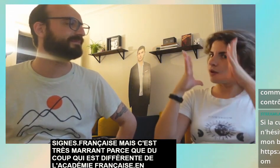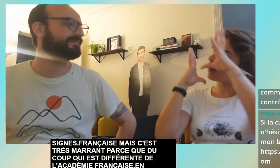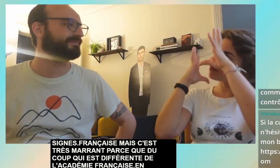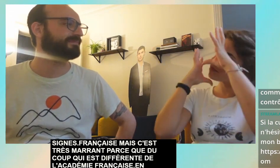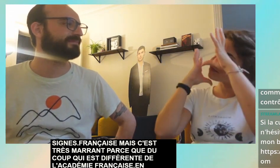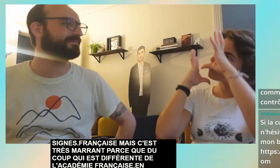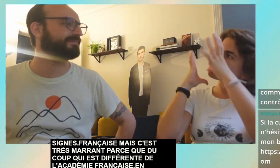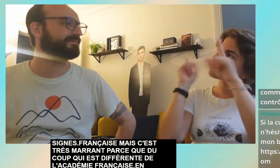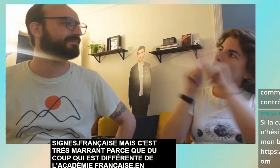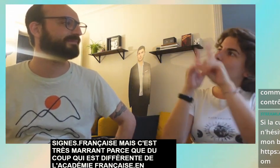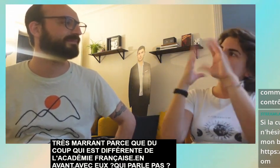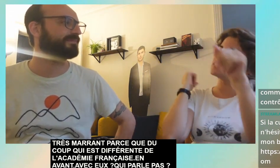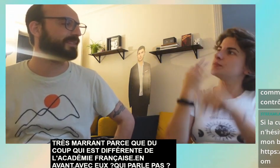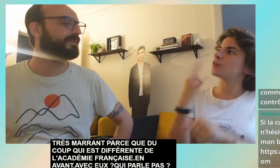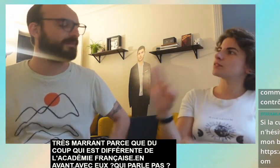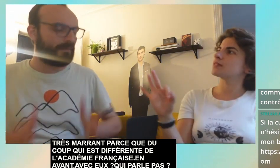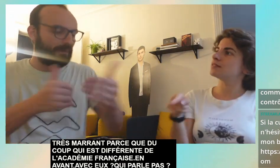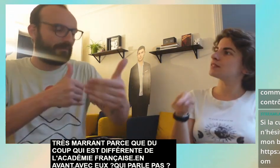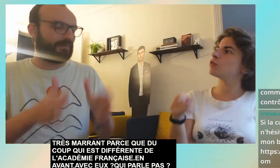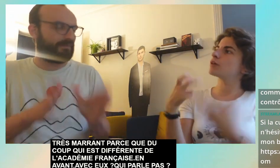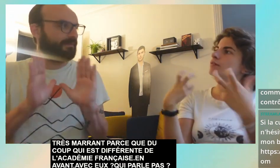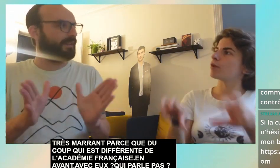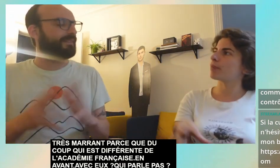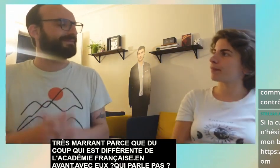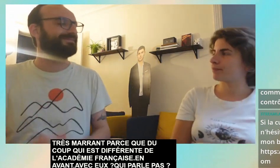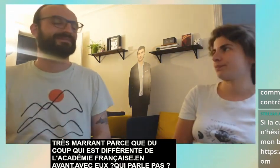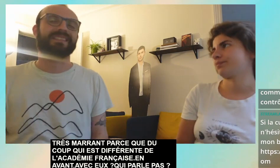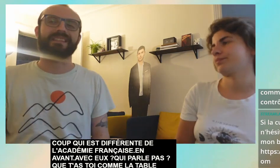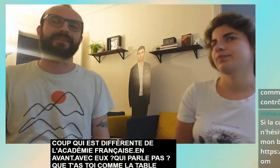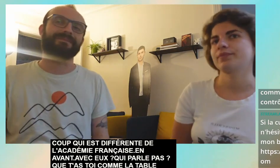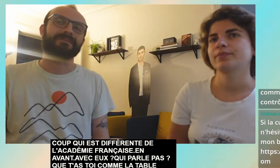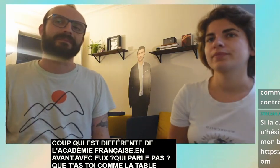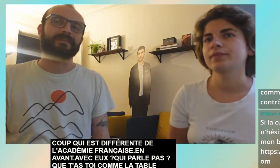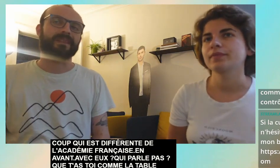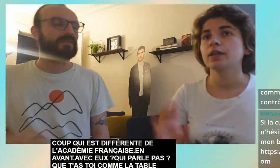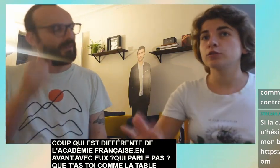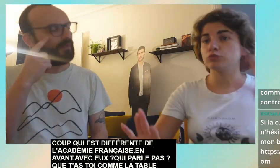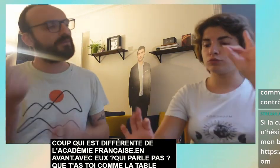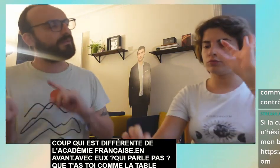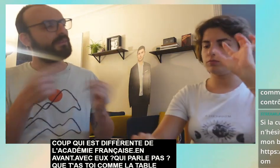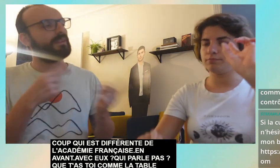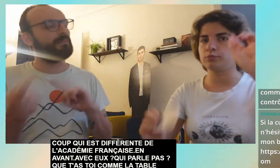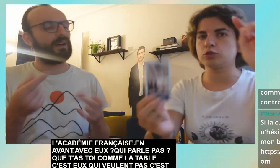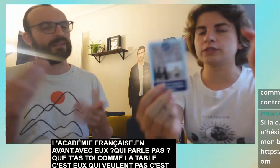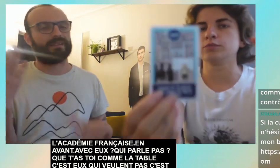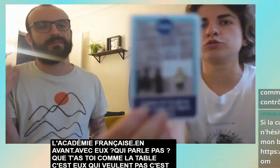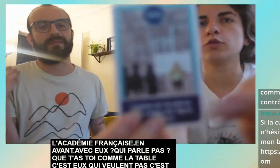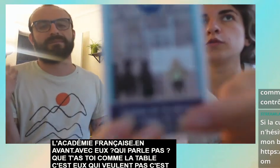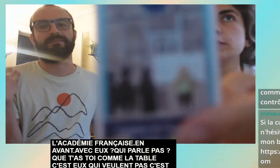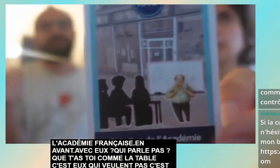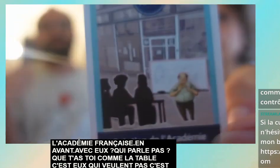soit comme l'Académie Oui, française. pas- C'est eux qui veulent voilà. pas. C'est ça. Ce qu'on a vu, ce débat Guy récemment. Cheveux, c'est lui